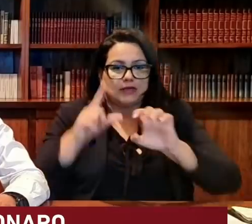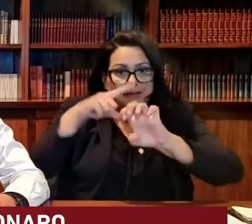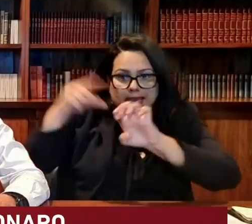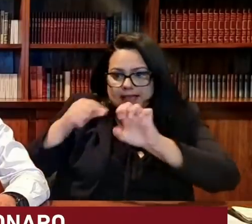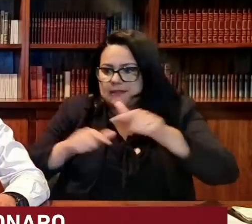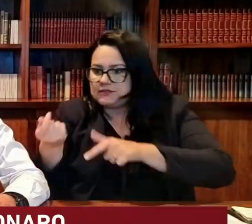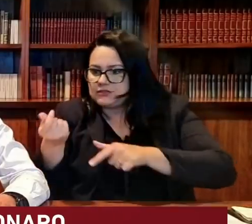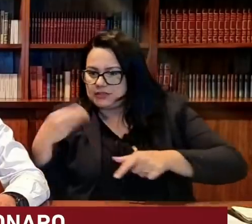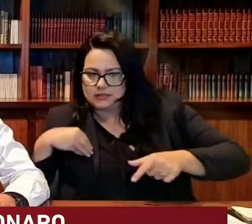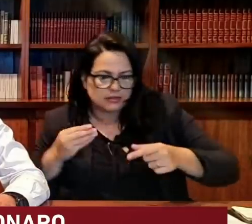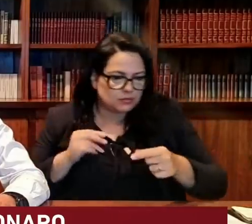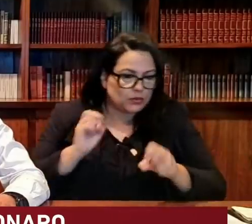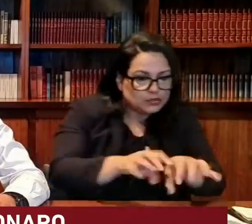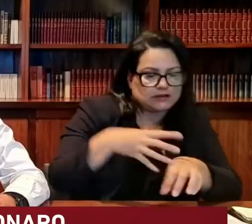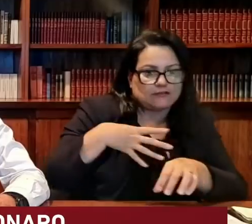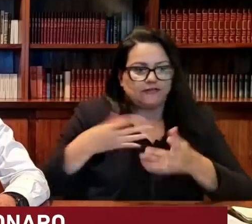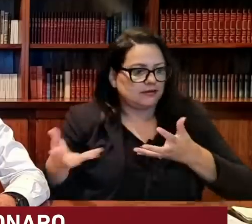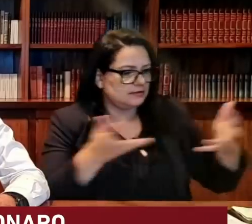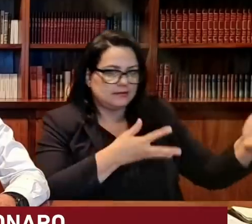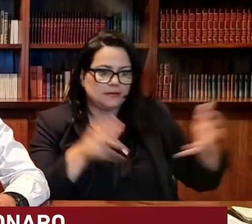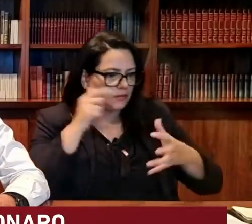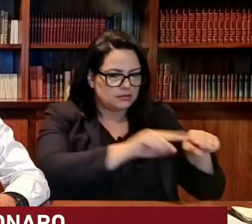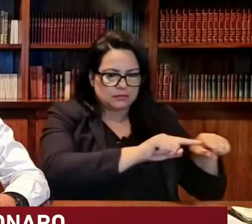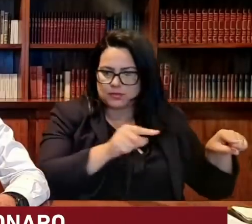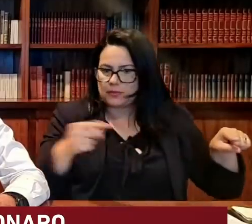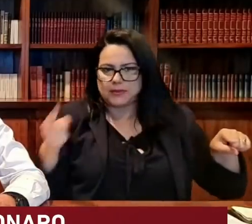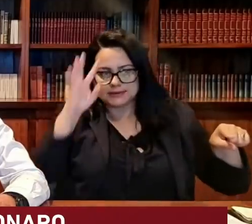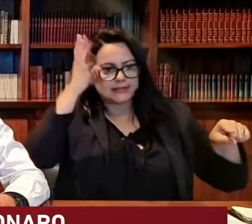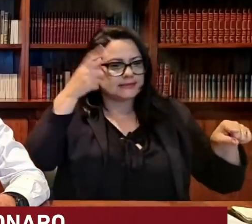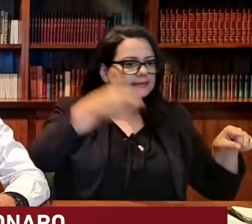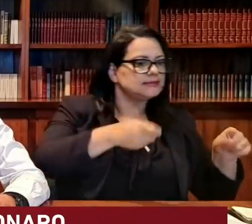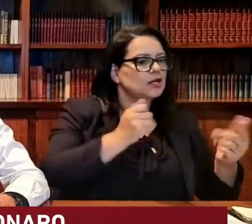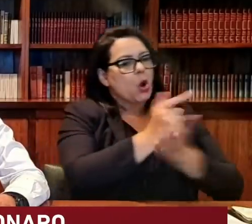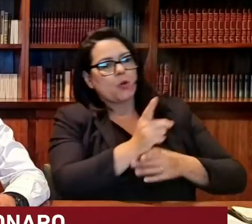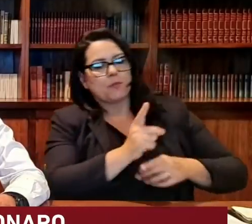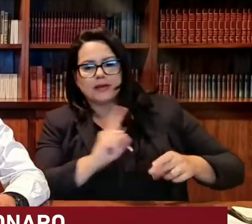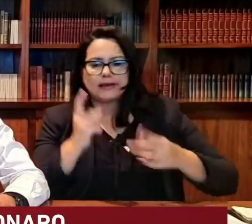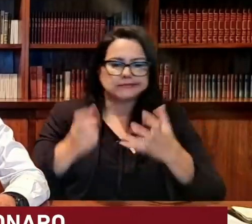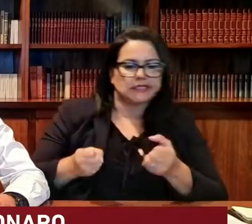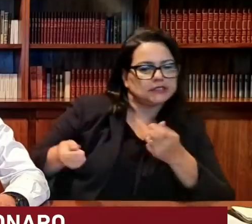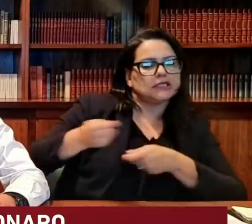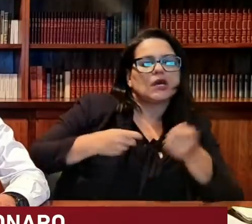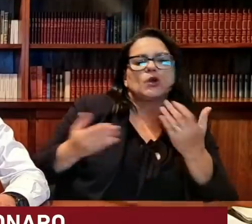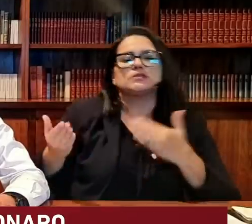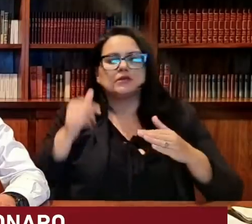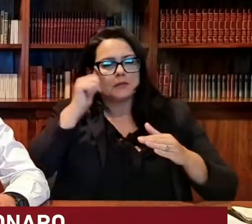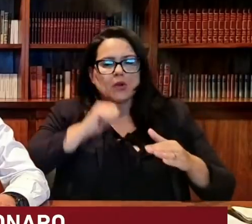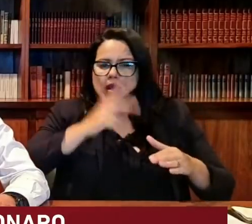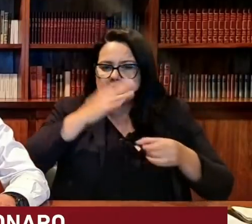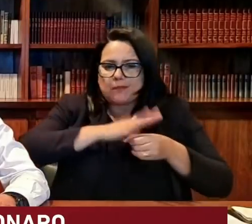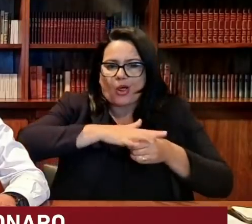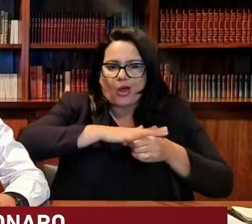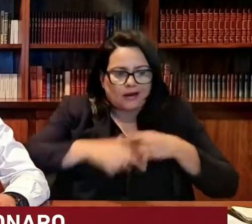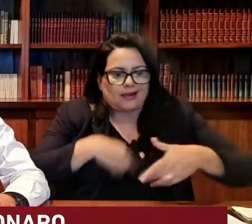Então, nessa tripla jornada, e a mulher toma decisão de compra, ela é o pilar de sustentação da família, ela é esse motor todo,